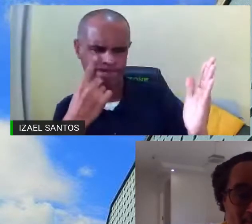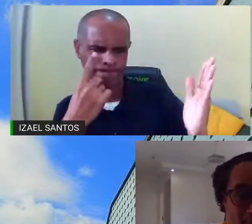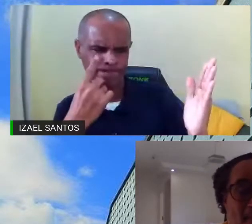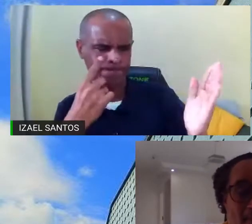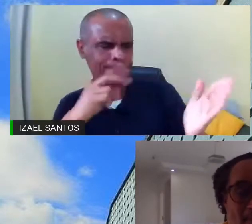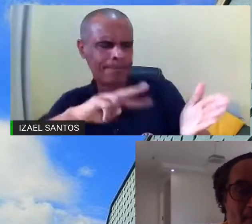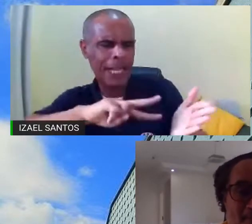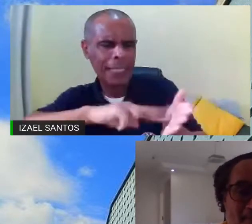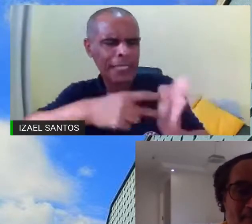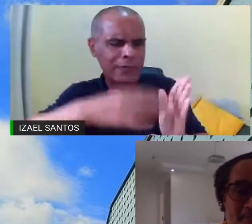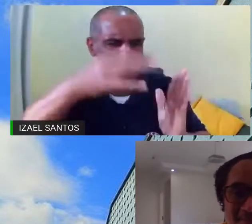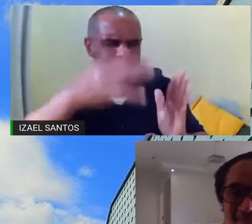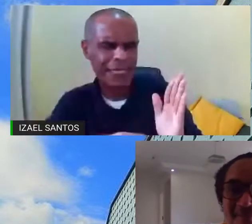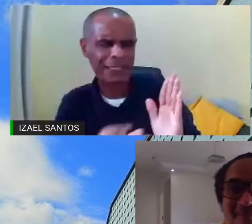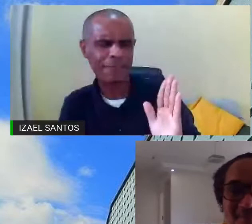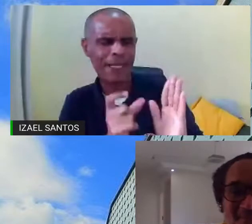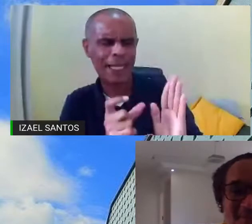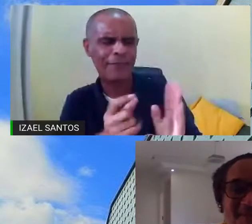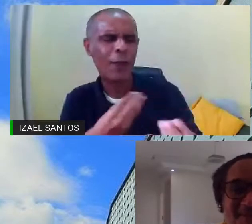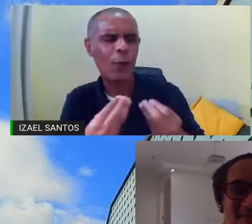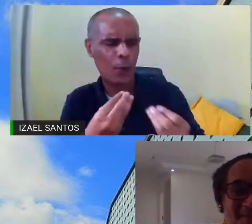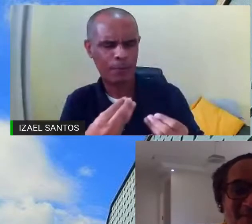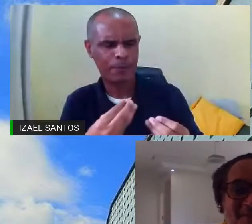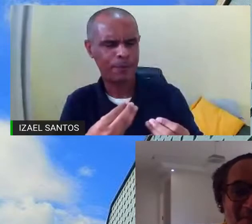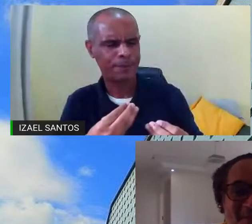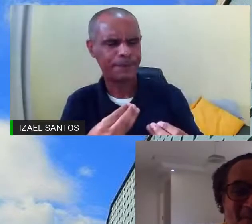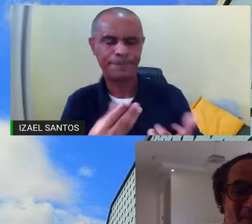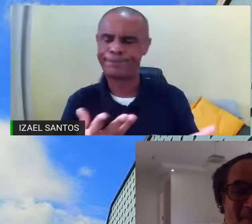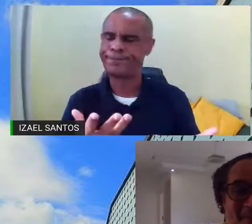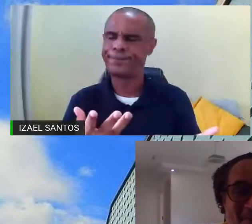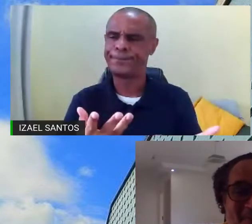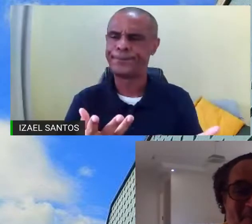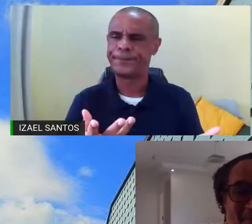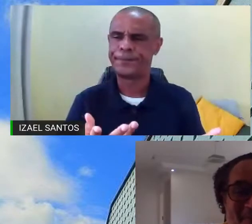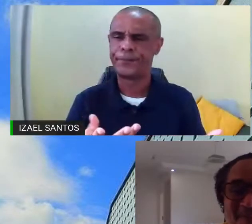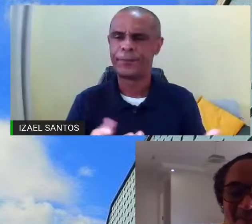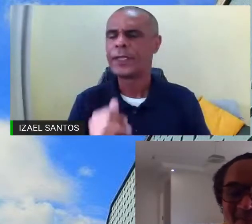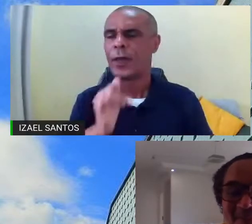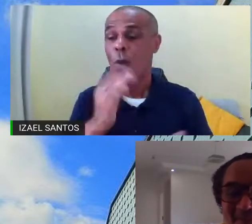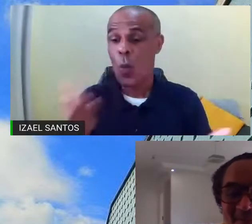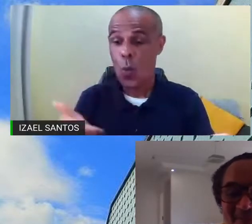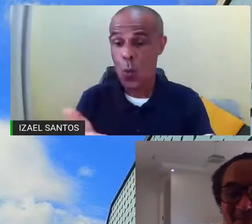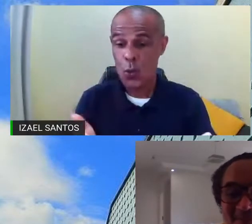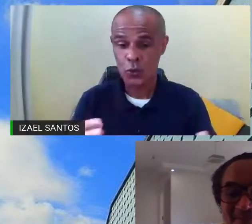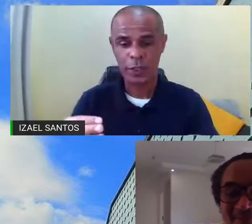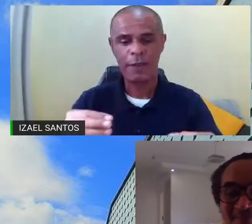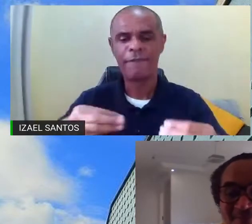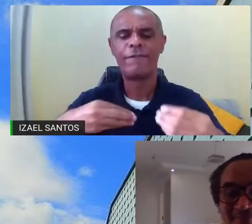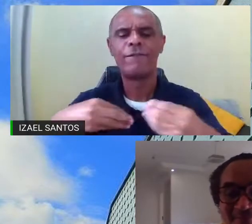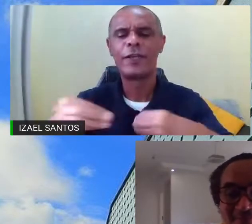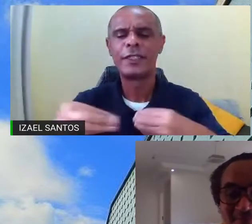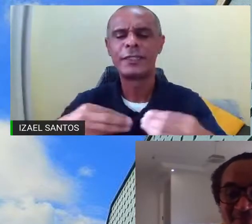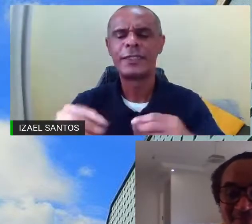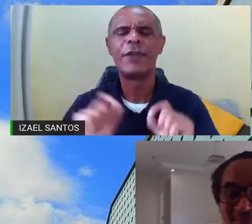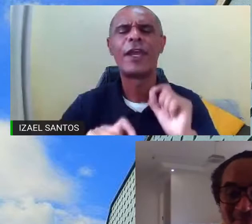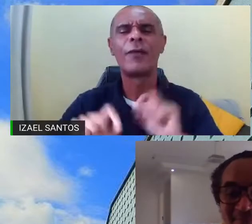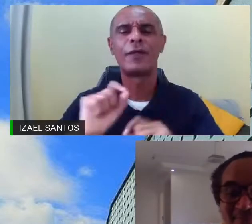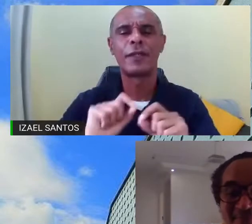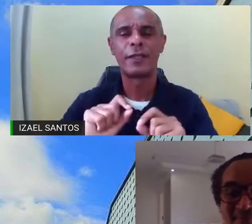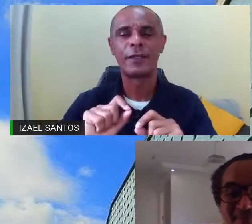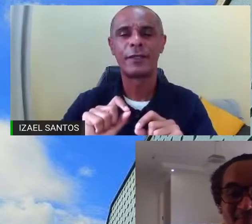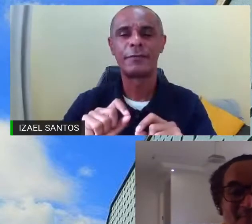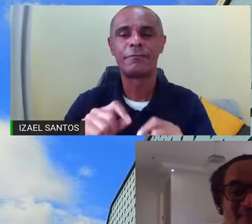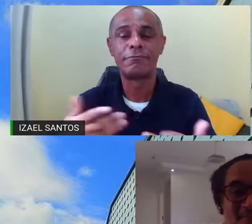etimológico. Flexível. Não, é preciso você pensar o que é que se flexível hoje. E, principalmente, é preciso discutir